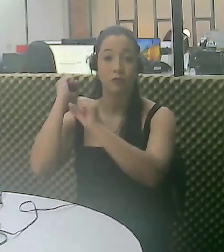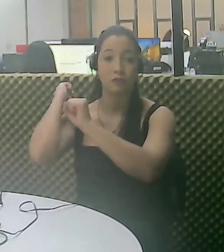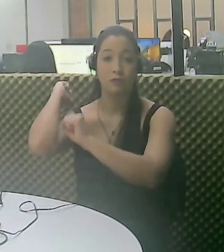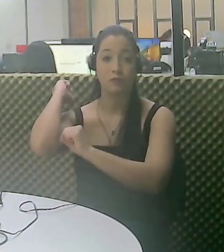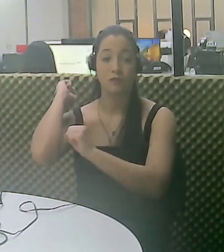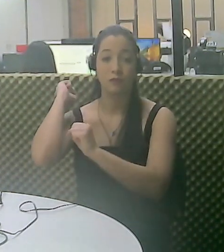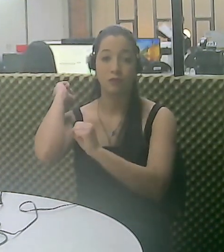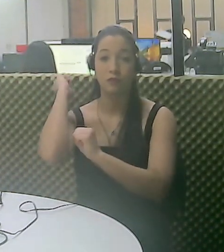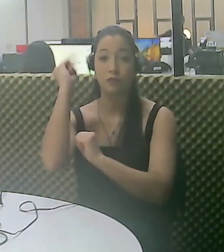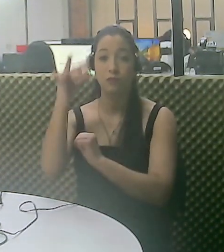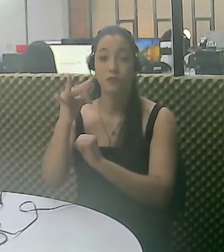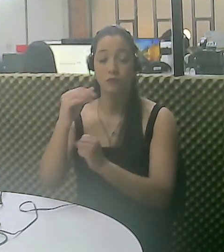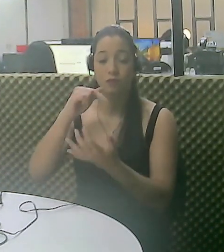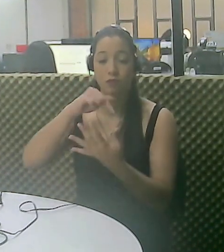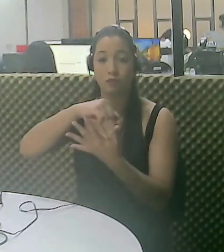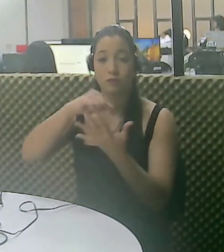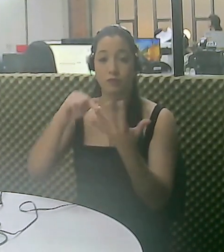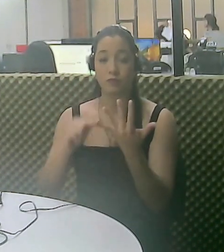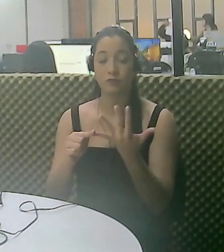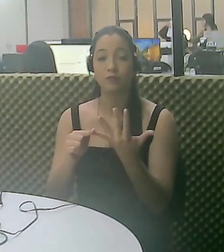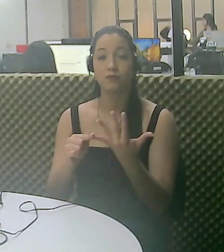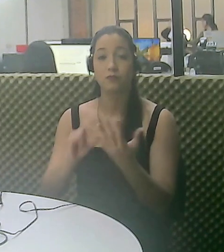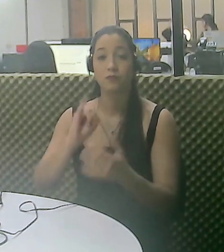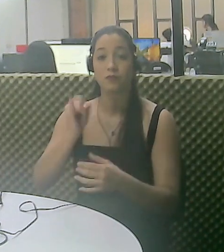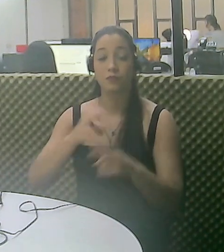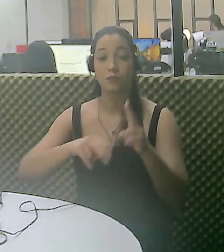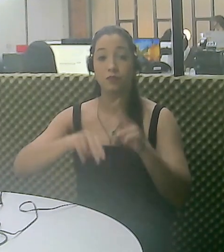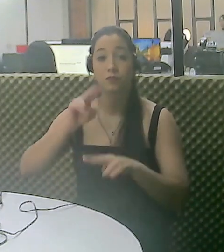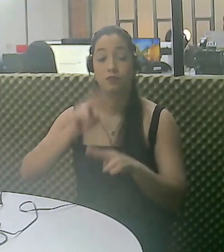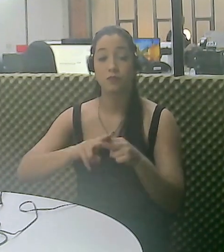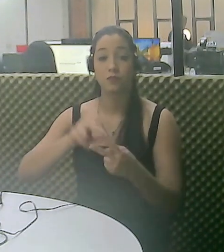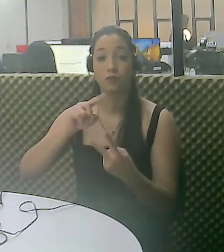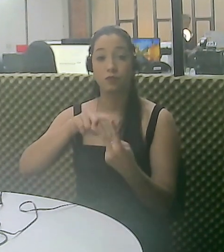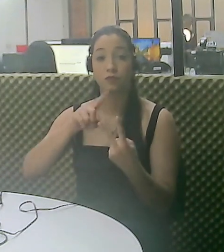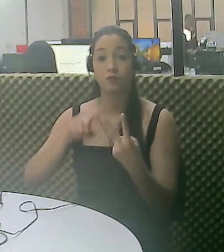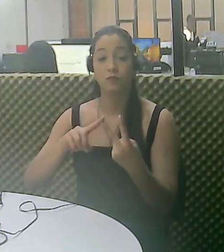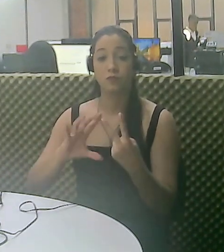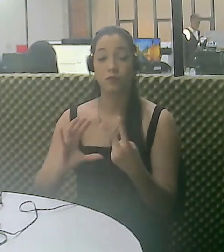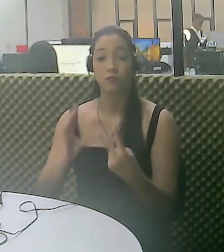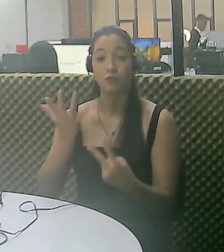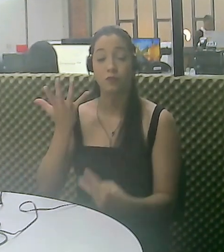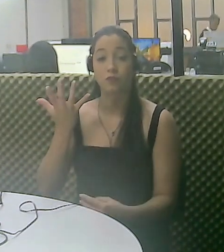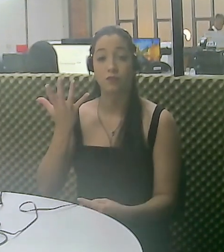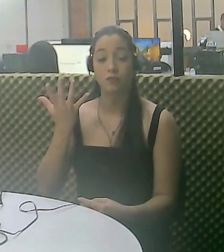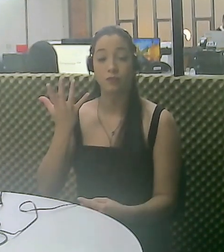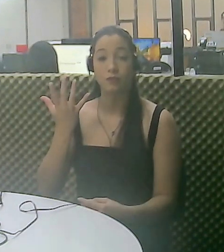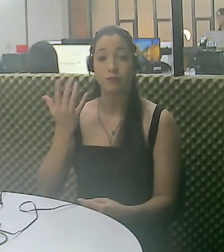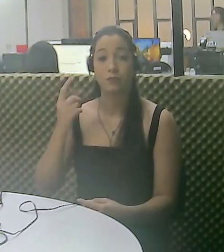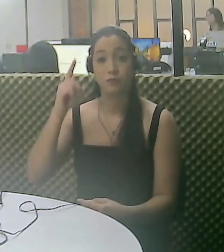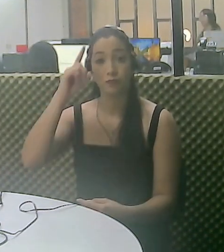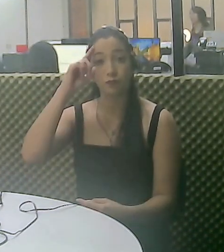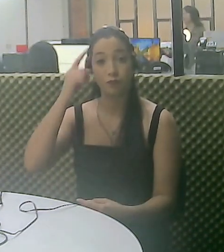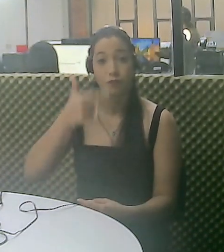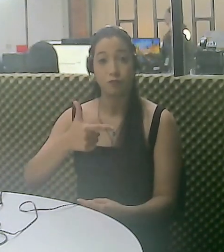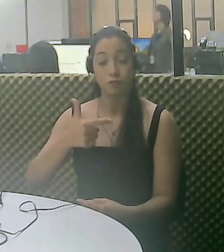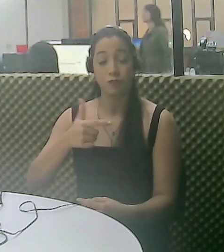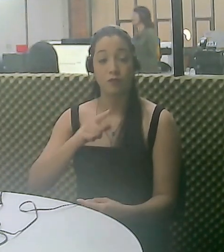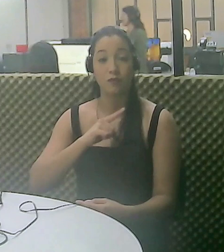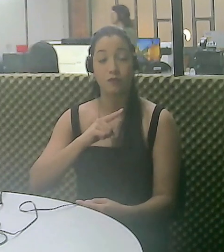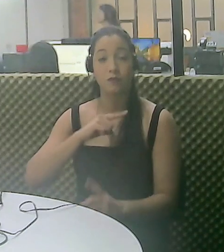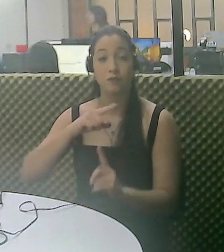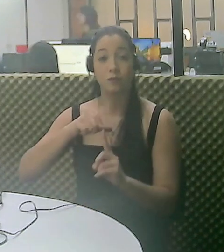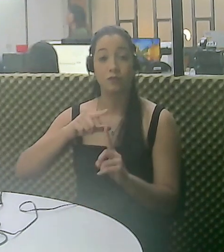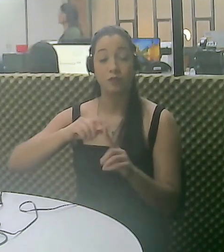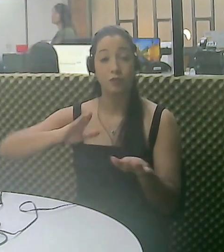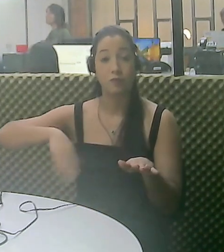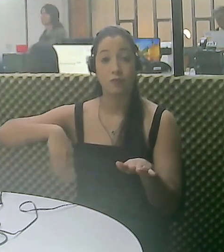lançamento de dardo, entre outras. Já em junho, serão 2 edições do Paradesporto Festival. No dia 2, haverá a modalidade